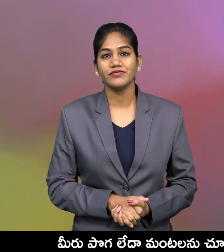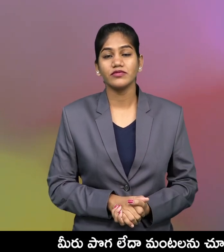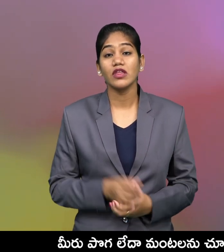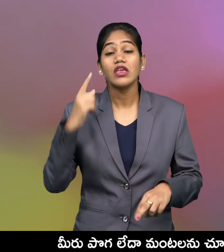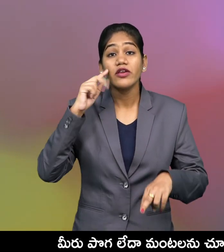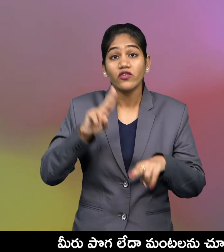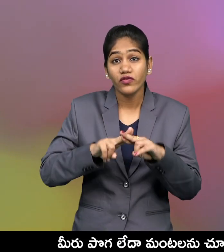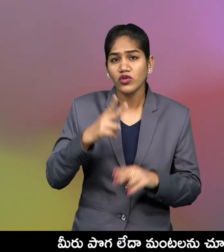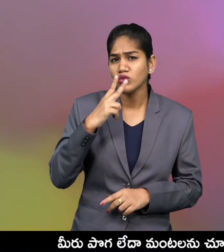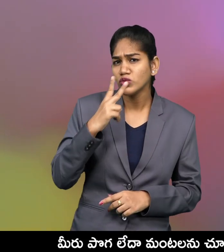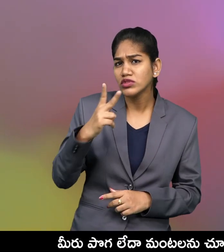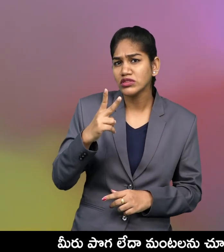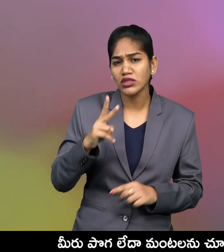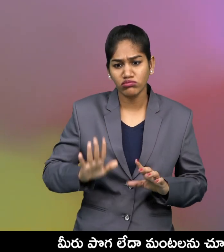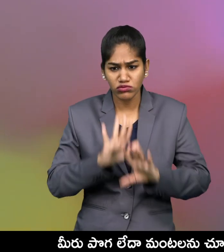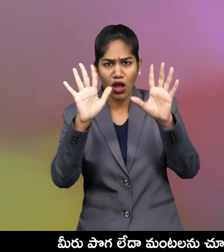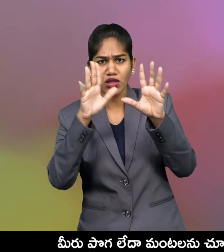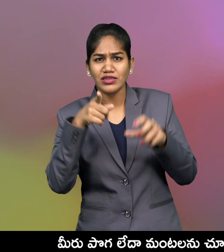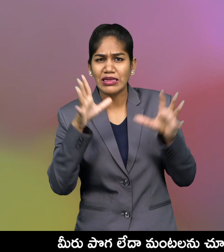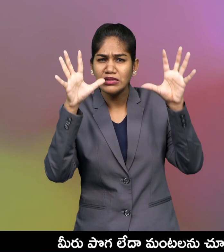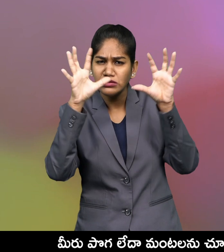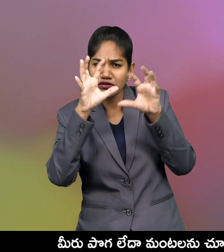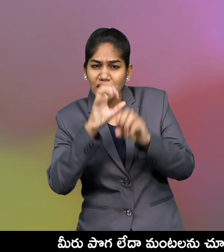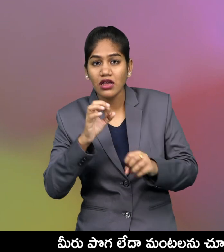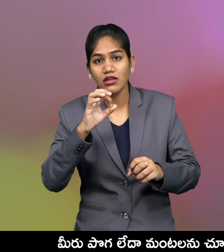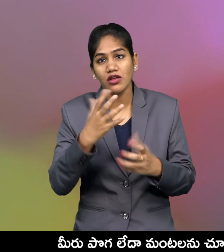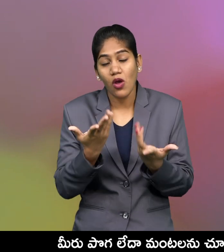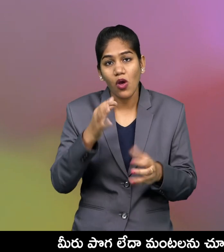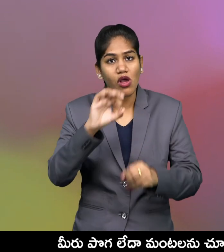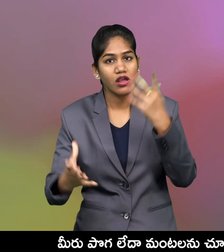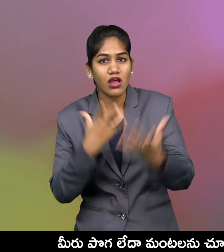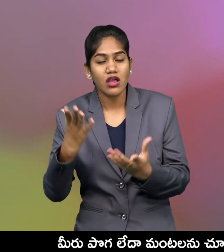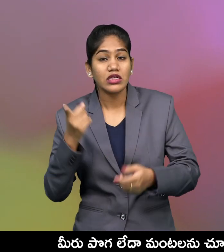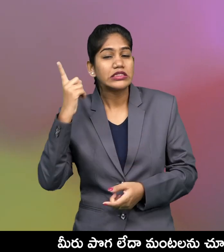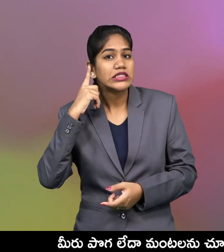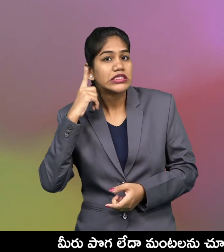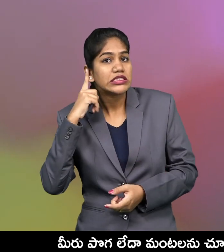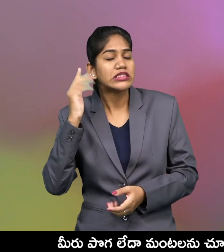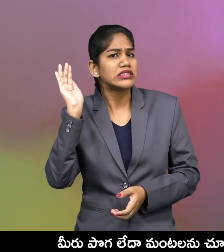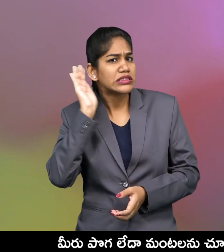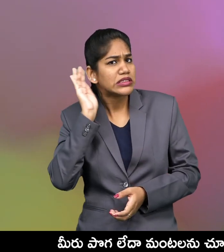మీరు పొగ లేదా మంటలను చూసినట్లయితే అలారం మోగించి భవనం నుండి బయటకు వెళ్ళండి.